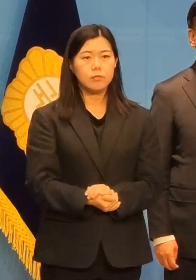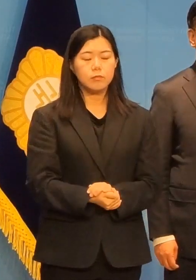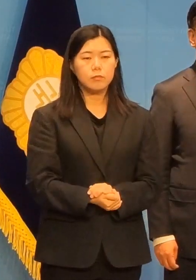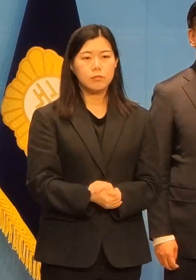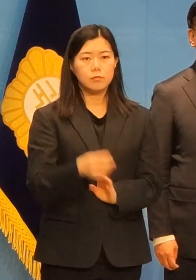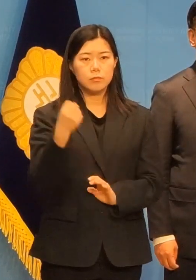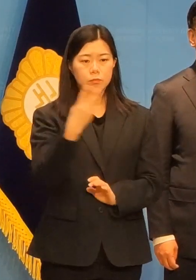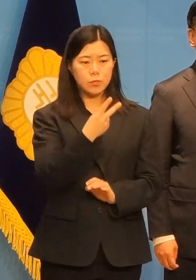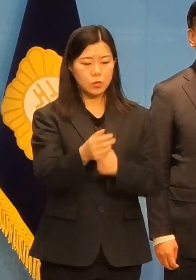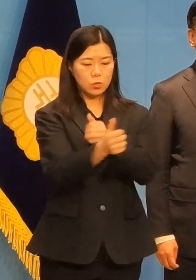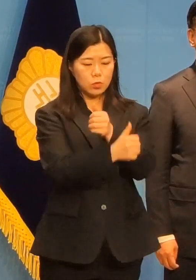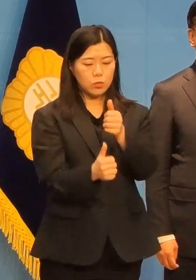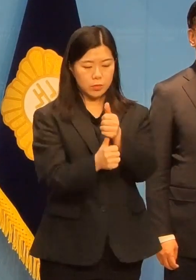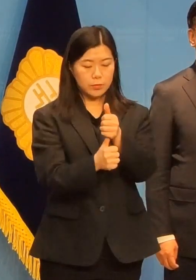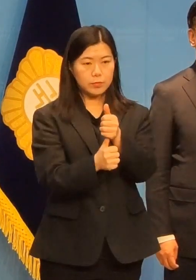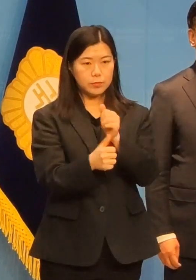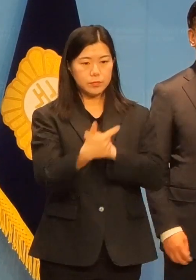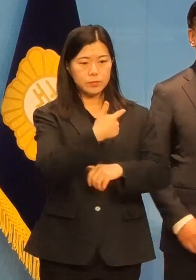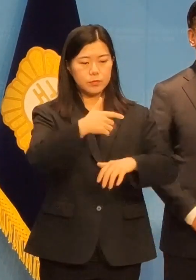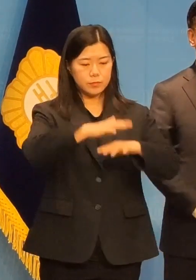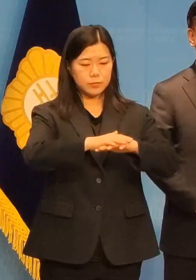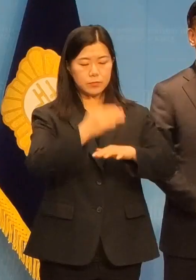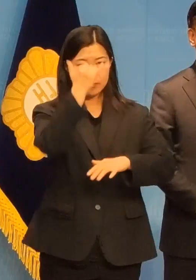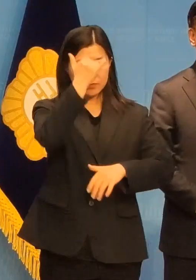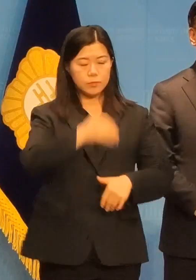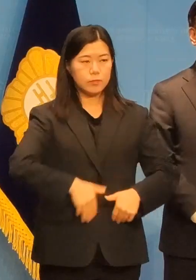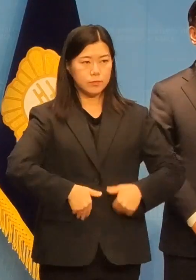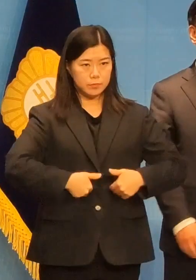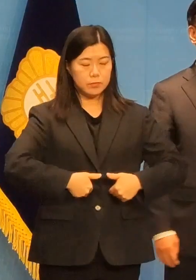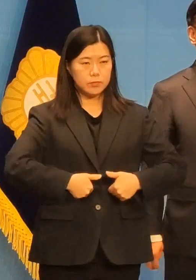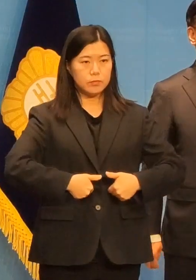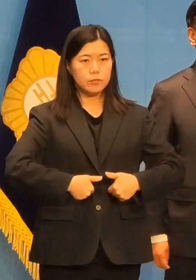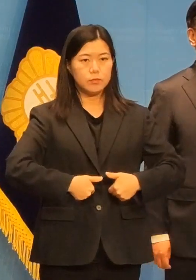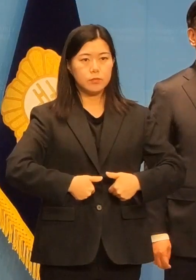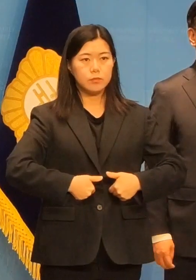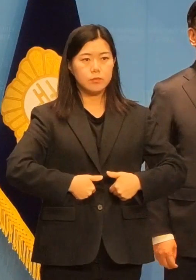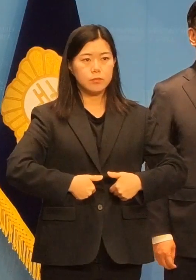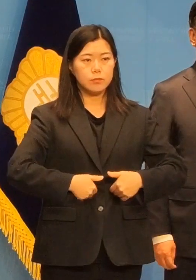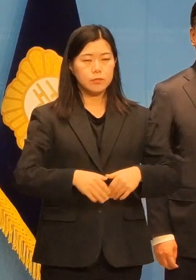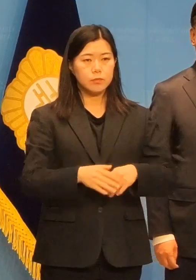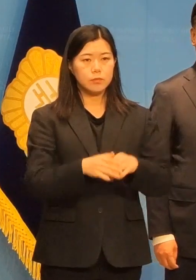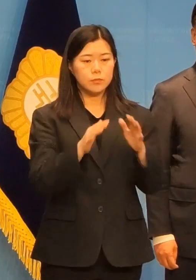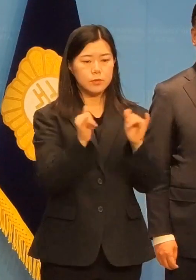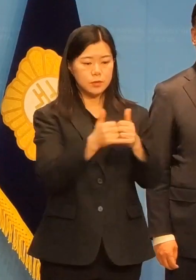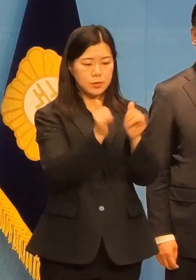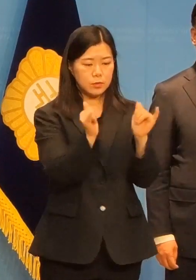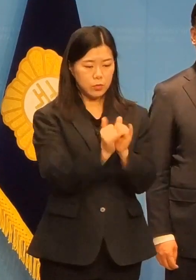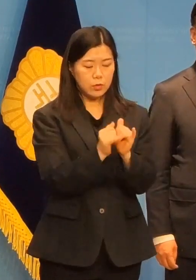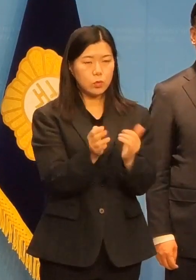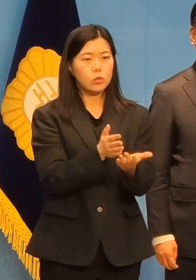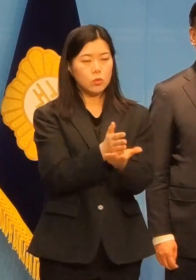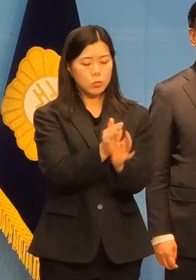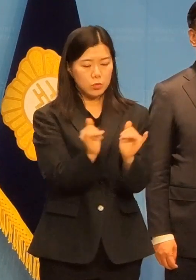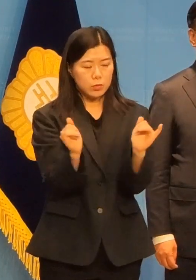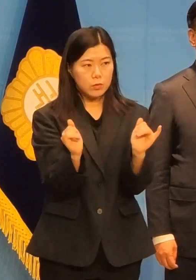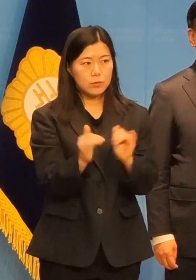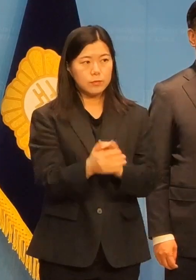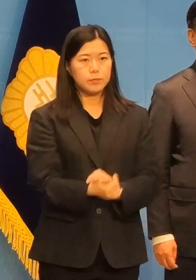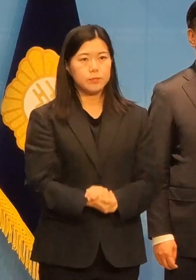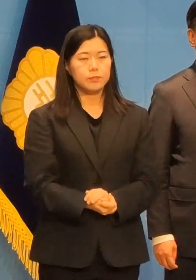또한 위원으로는 대전과 충청남도의 시민사회, 각계 전문가 그리고